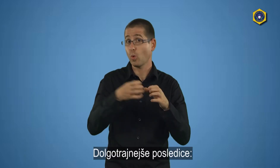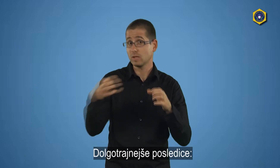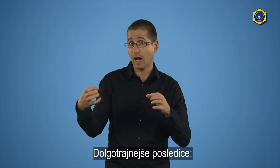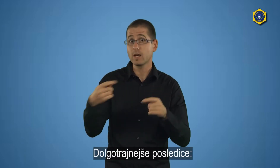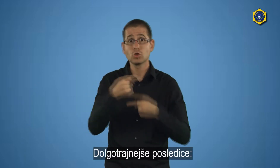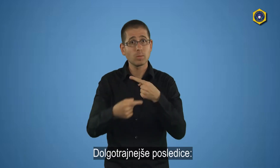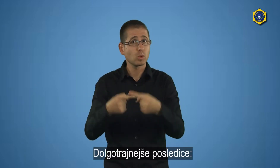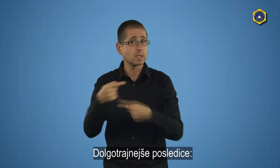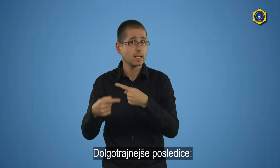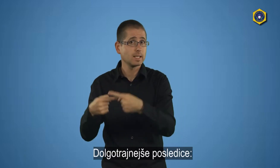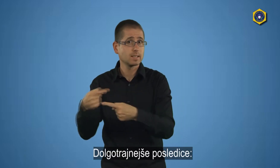Dolgotrajnejše posledice.